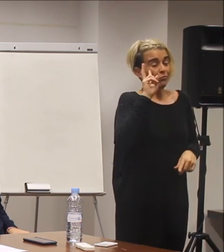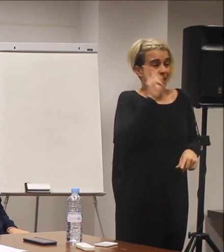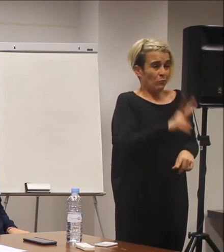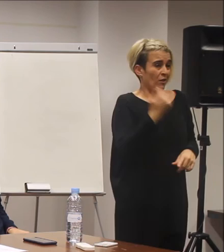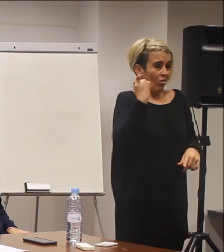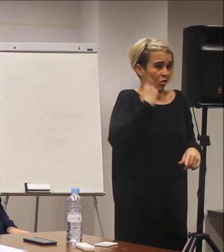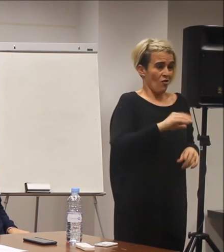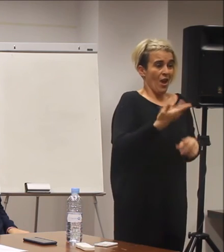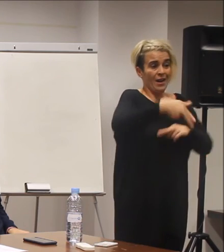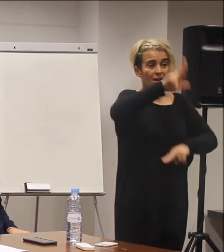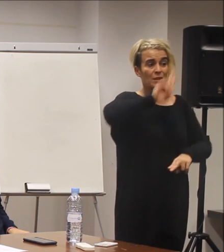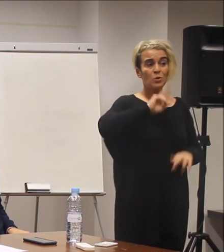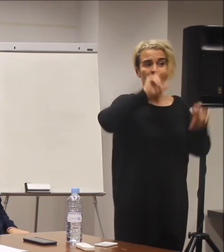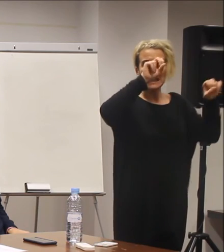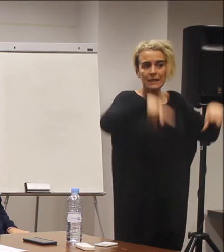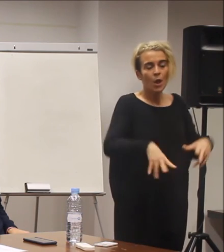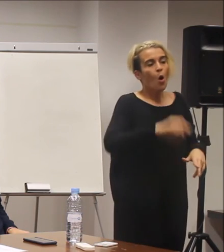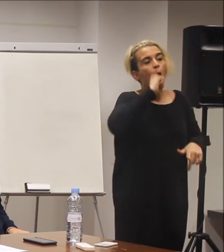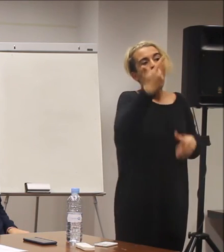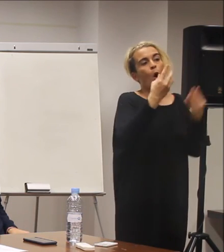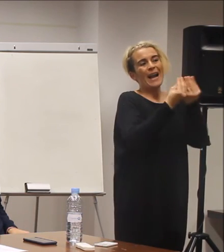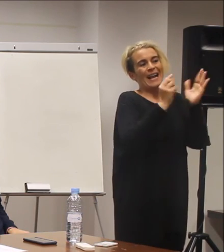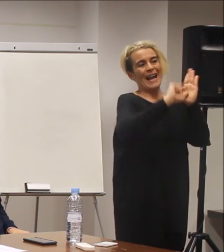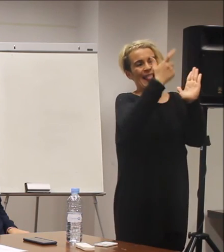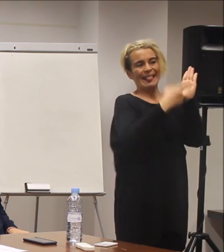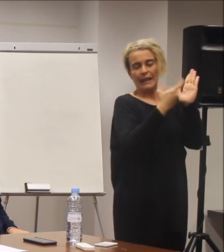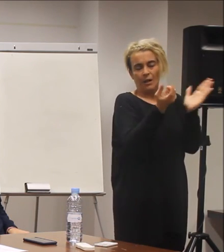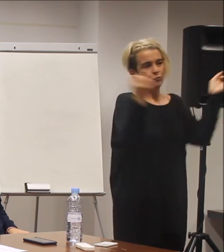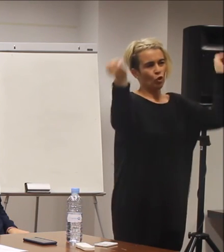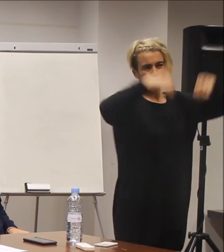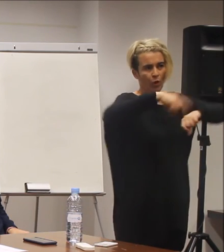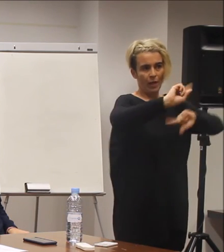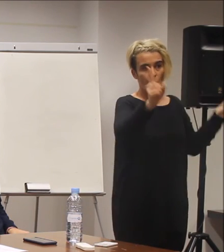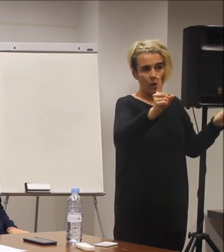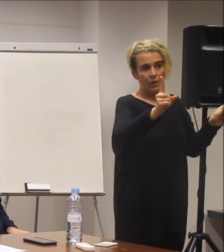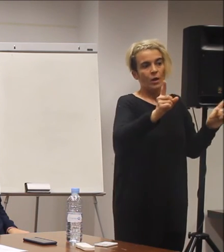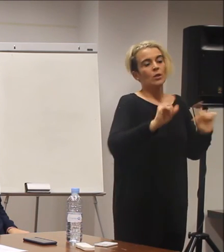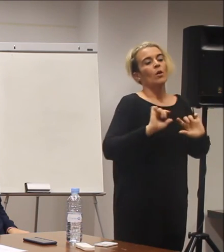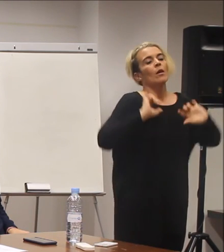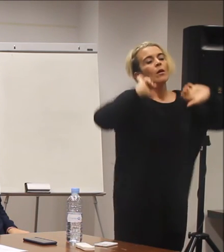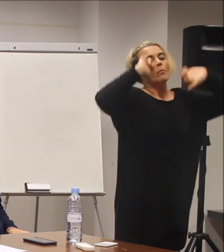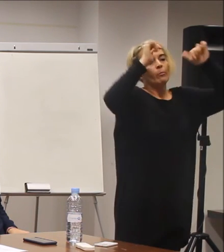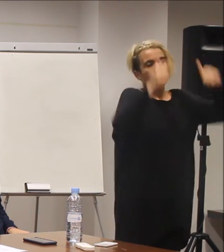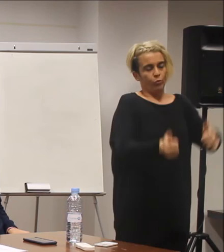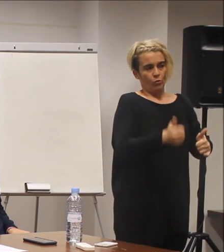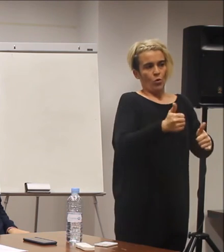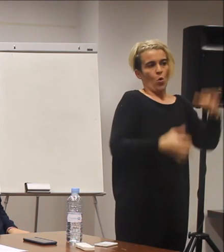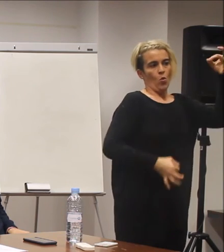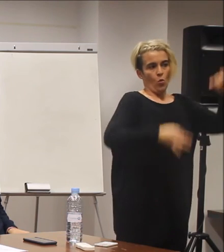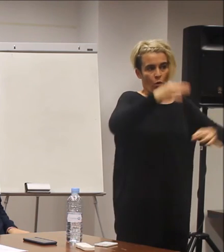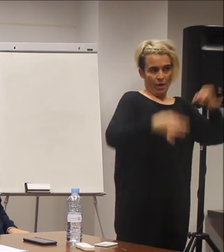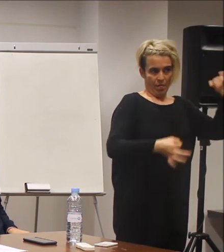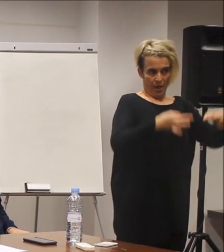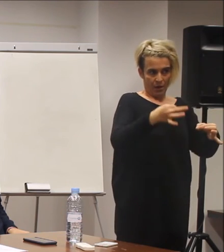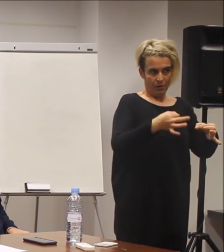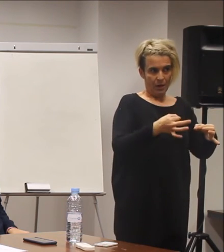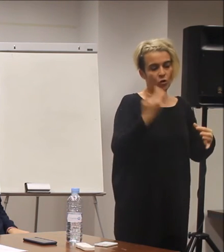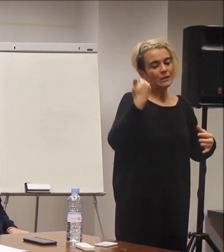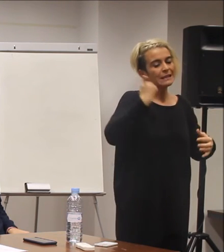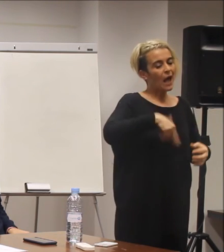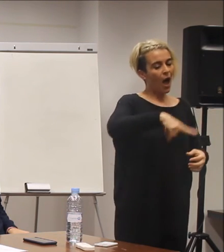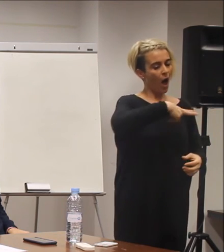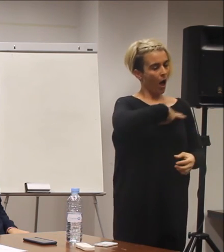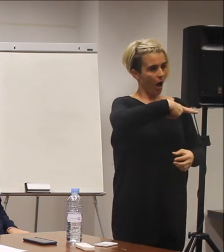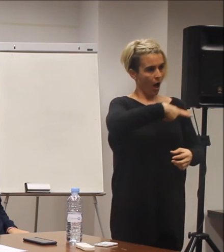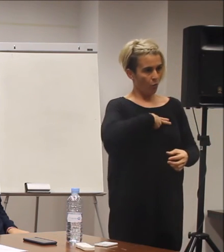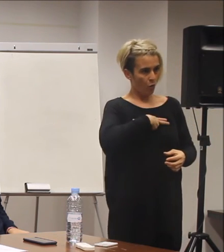bueno, si no contesta o con la cantidad no estáis de acuerdo, entonces ya estamos habilitados para poder ir a la vía judicial. Y entonces ya aquí ya vais con abogado,